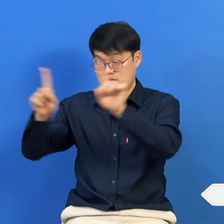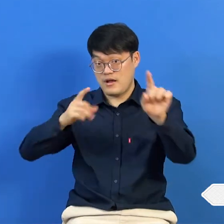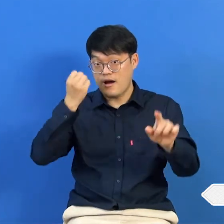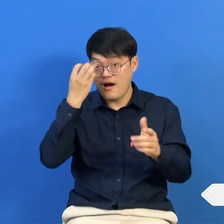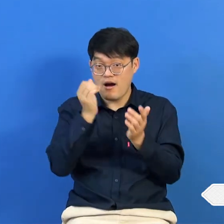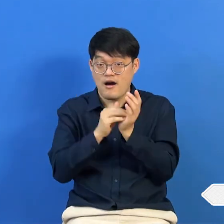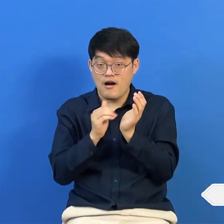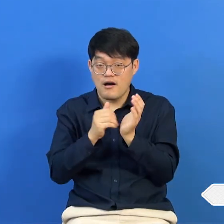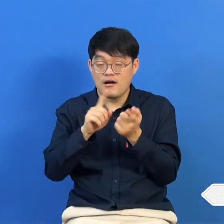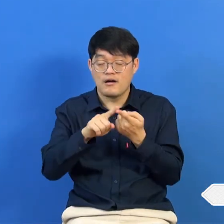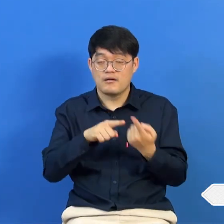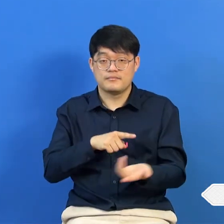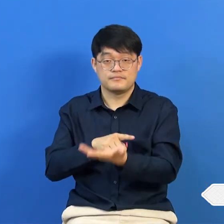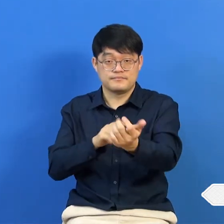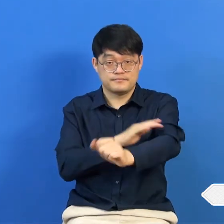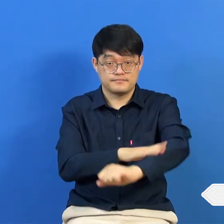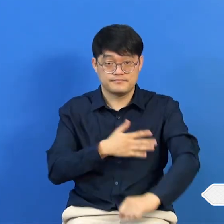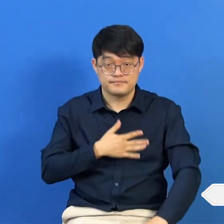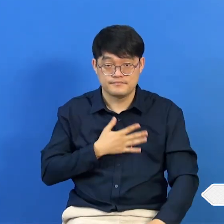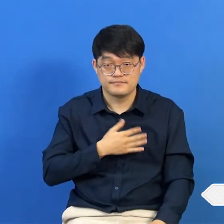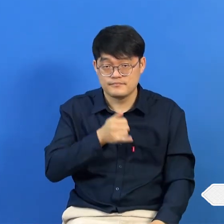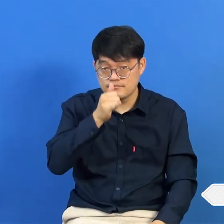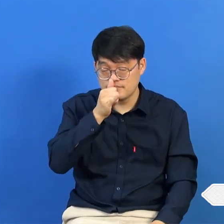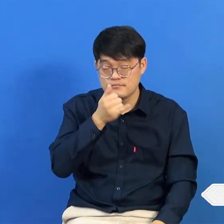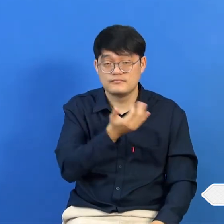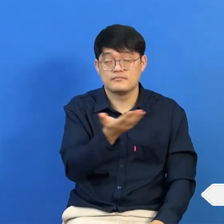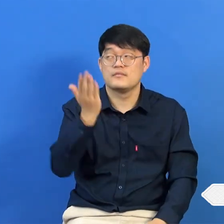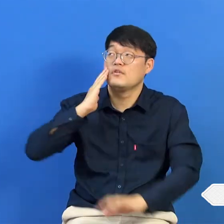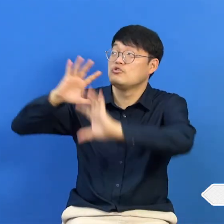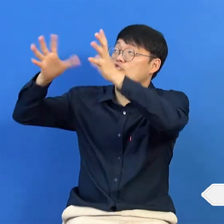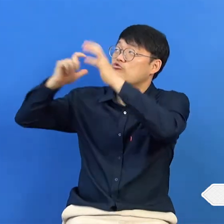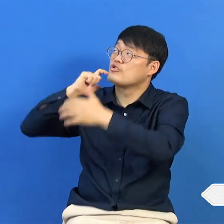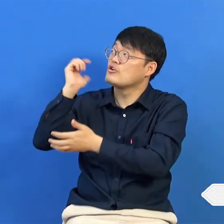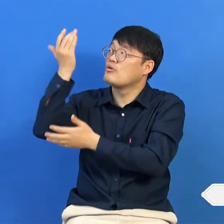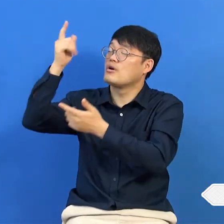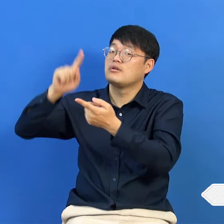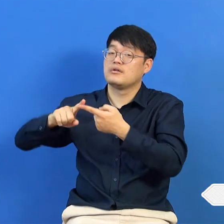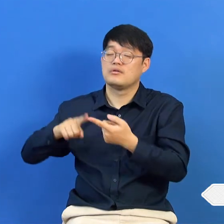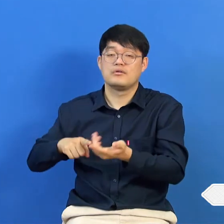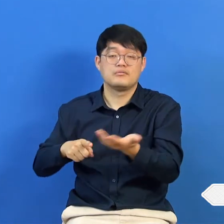계십니까? 천국의 영광에 대해서 얼마나 알고 계십니까?